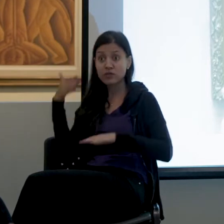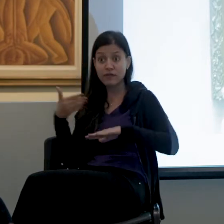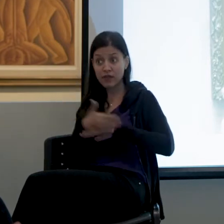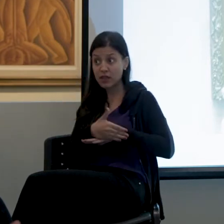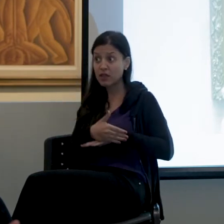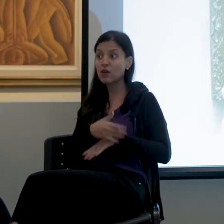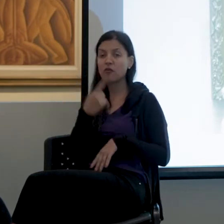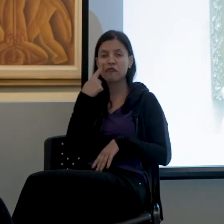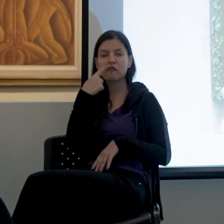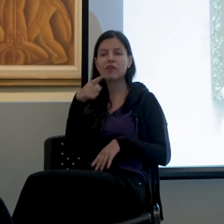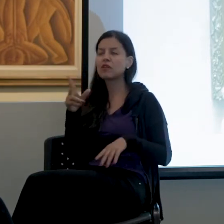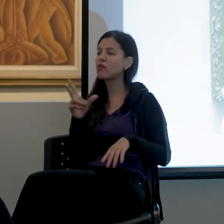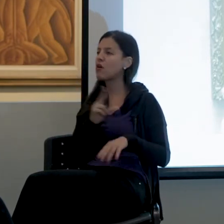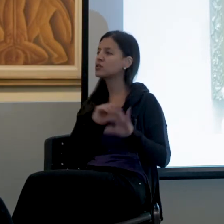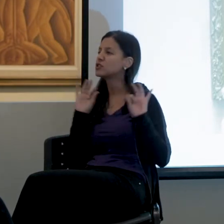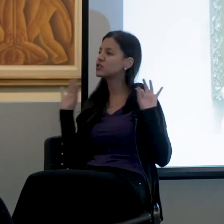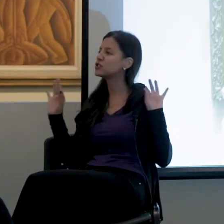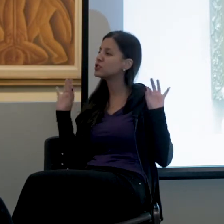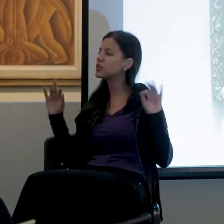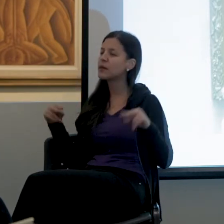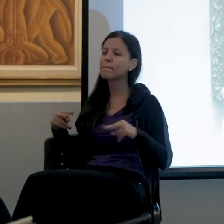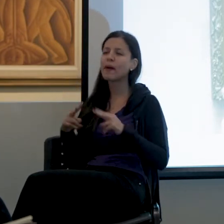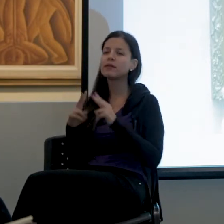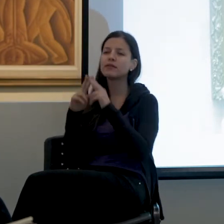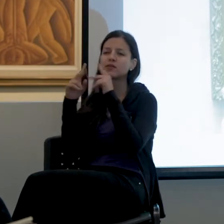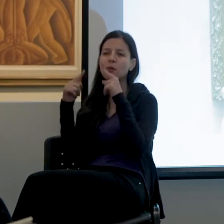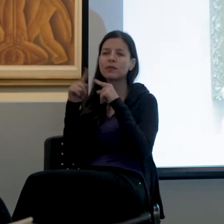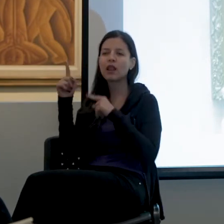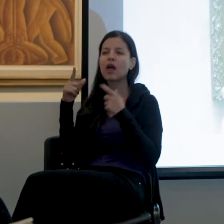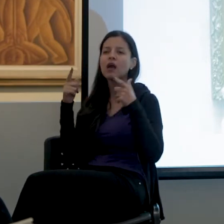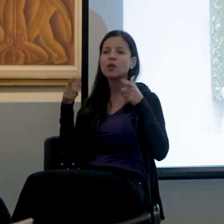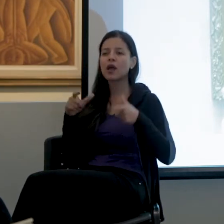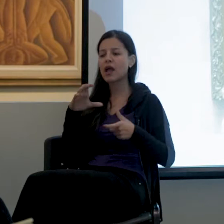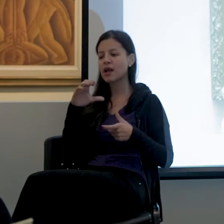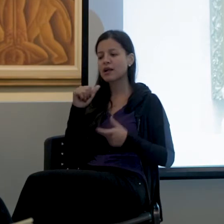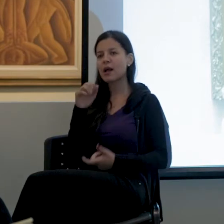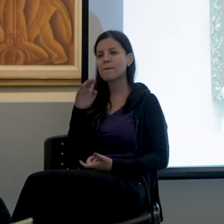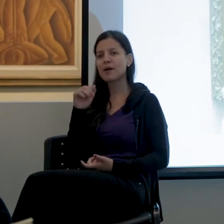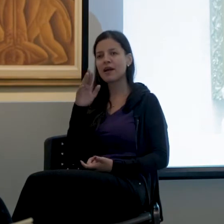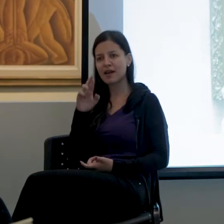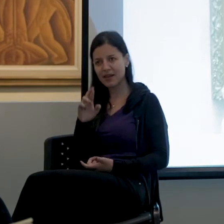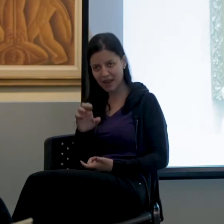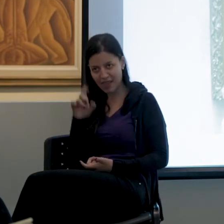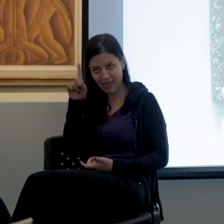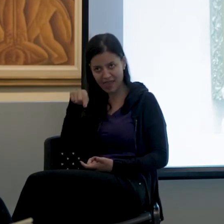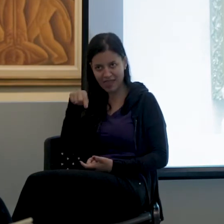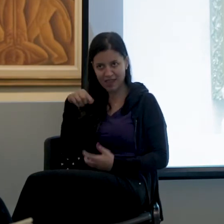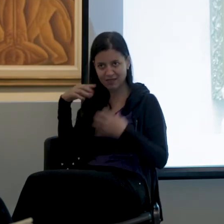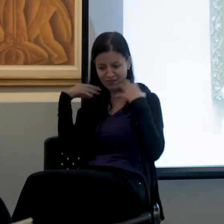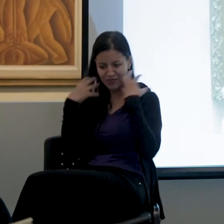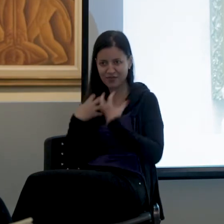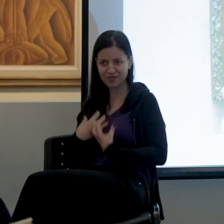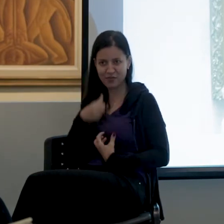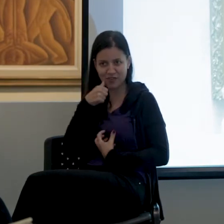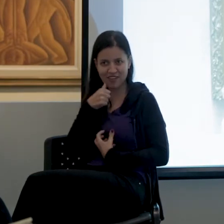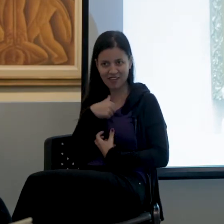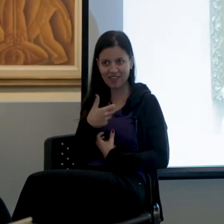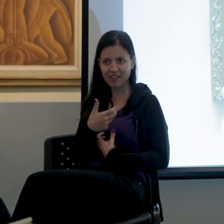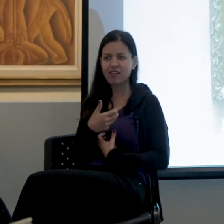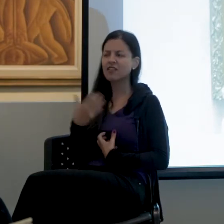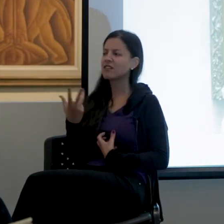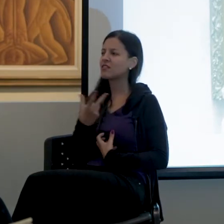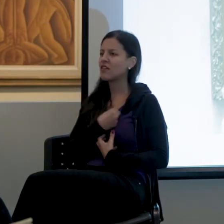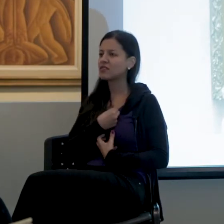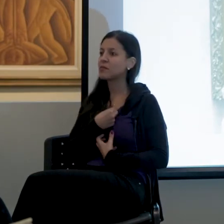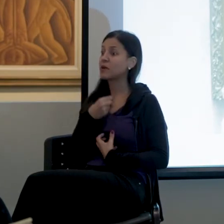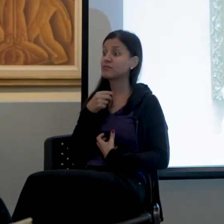luxo de Paris, chique para burro, cabaré e tal, né? Quando aquele mundo, era o mundo do